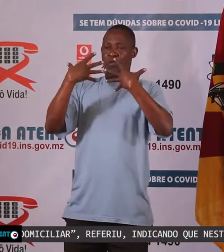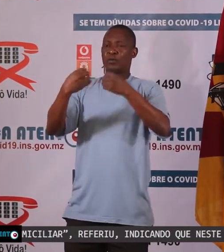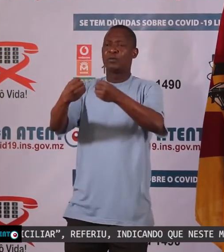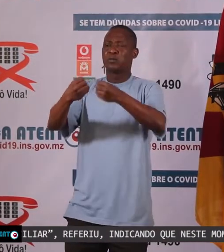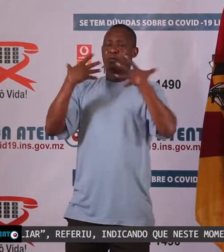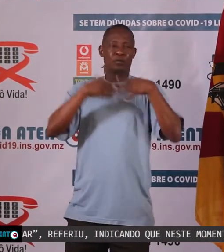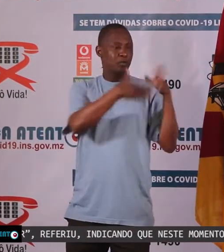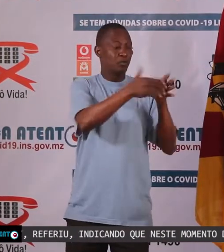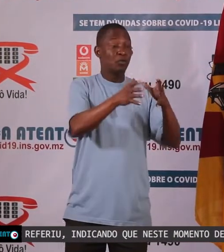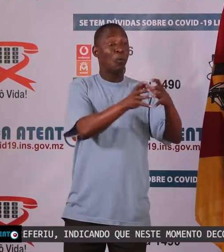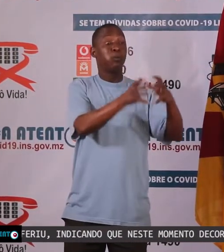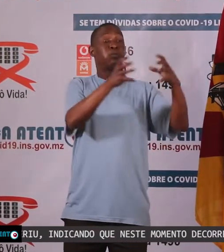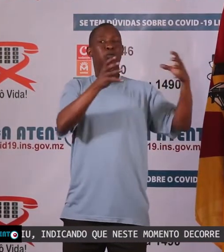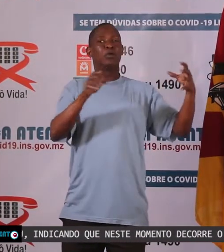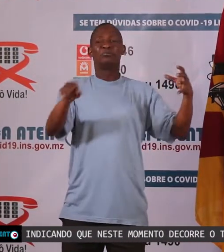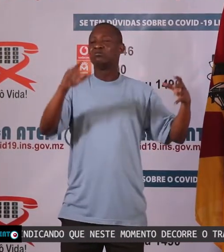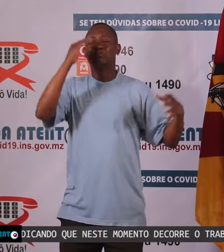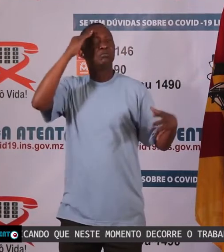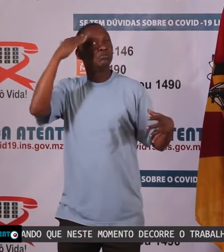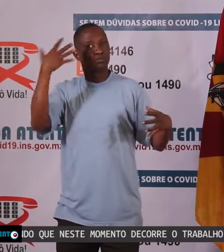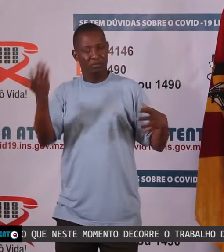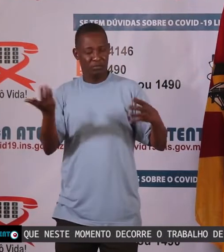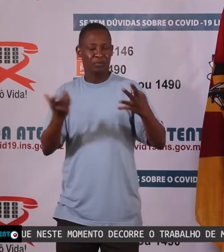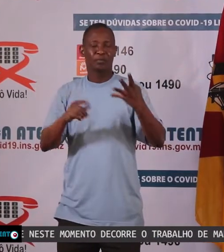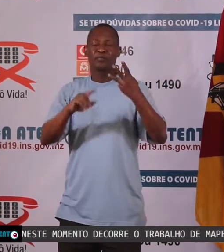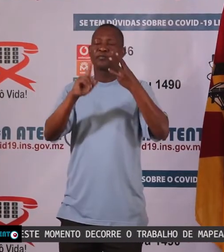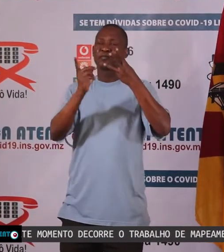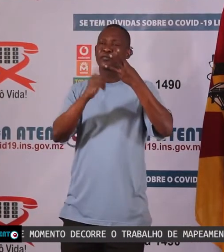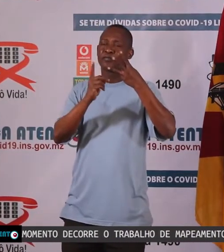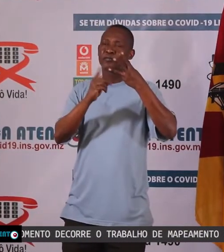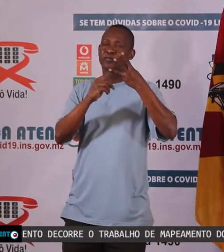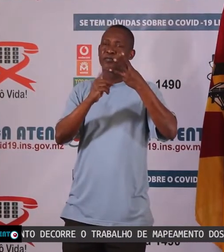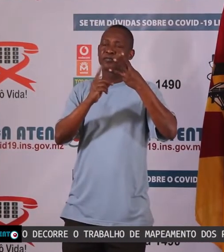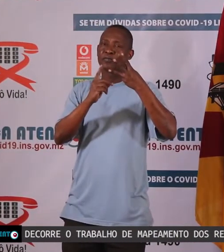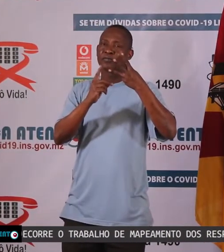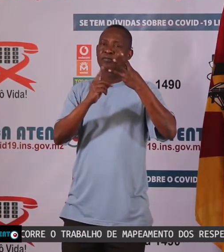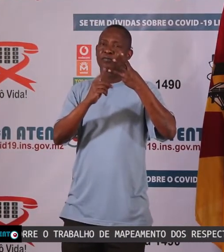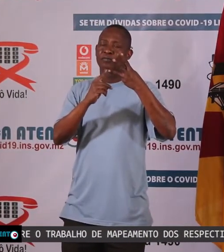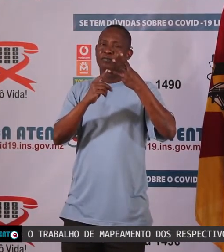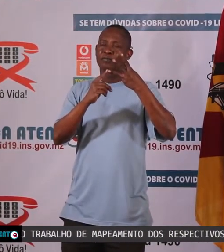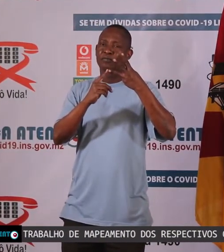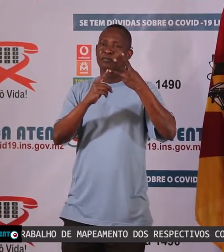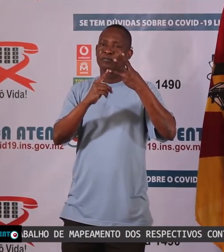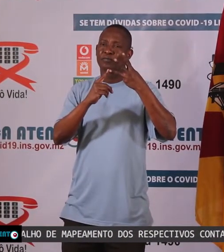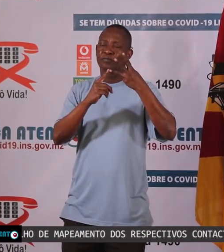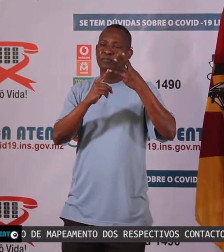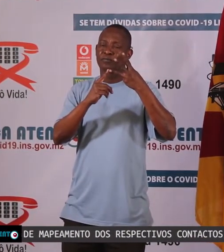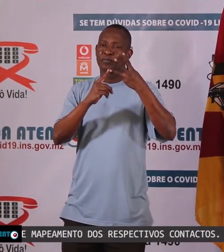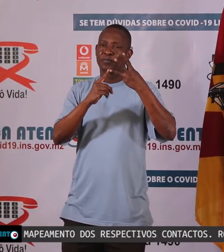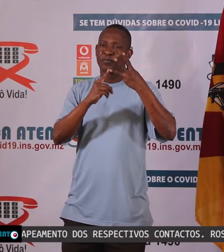de infecção de Covid-19. Também é critério de definição de transmissão comunitária o